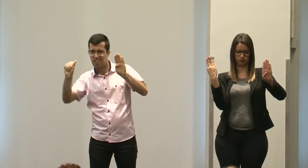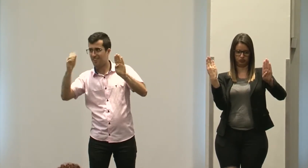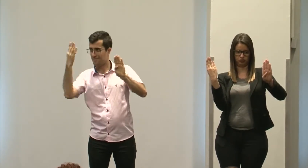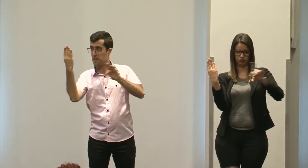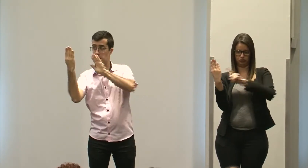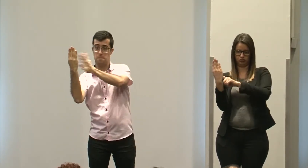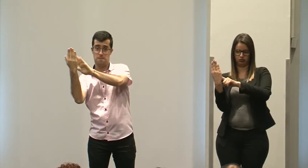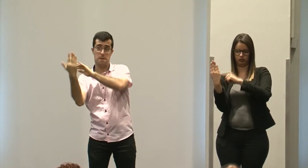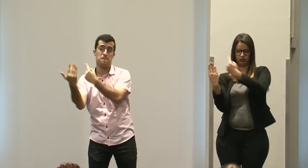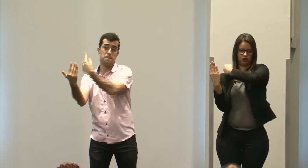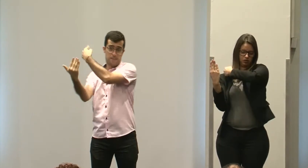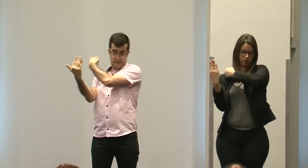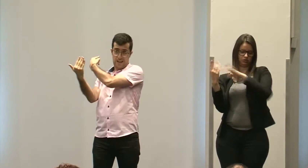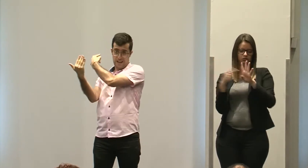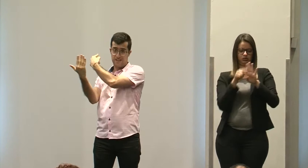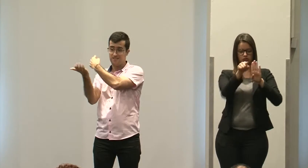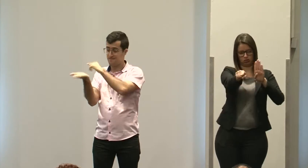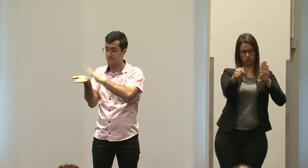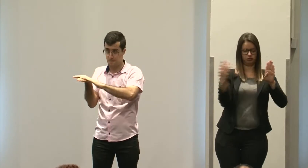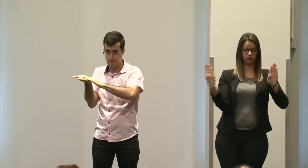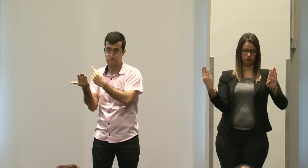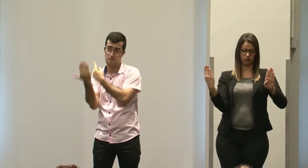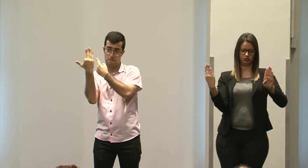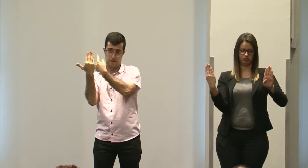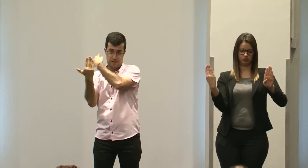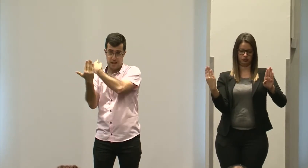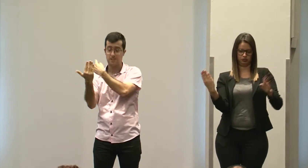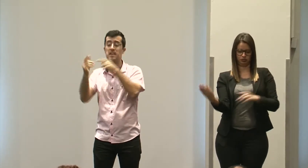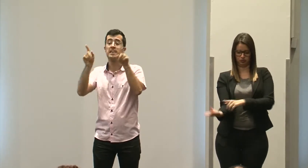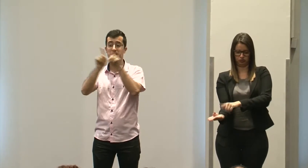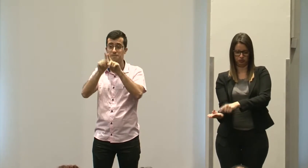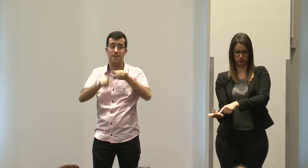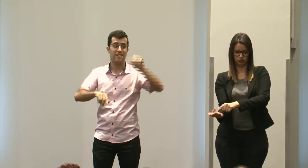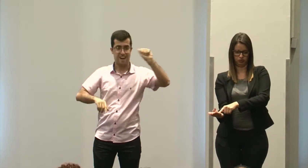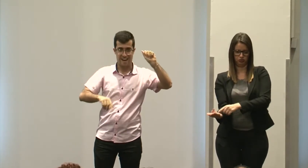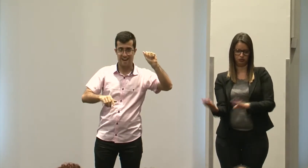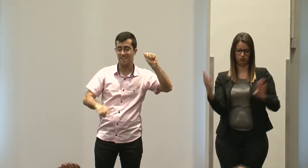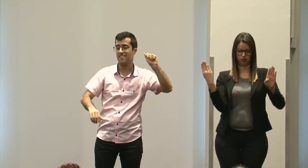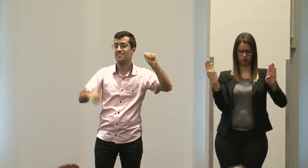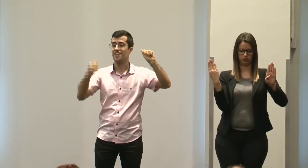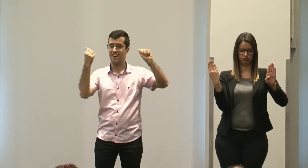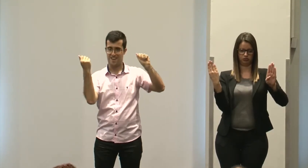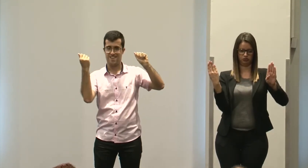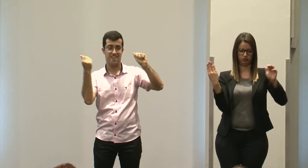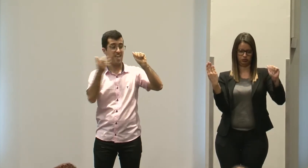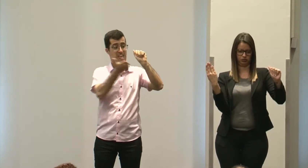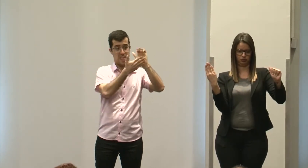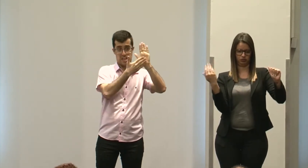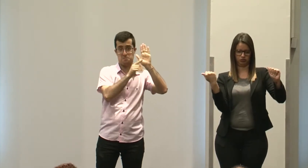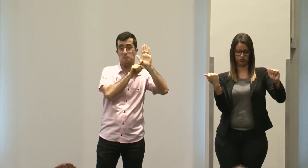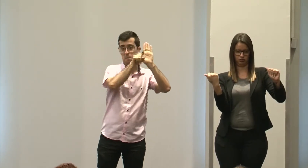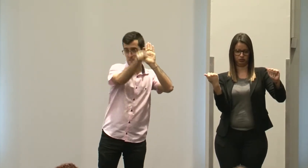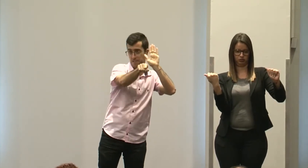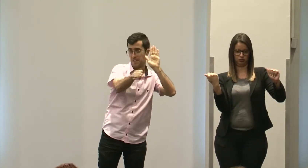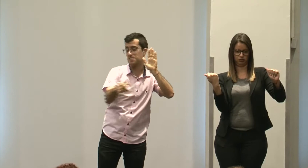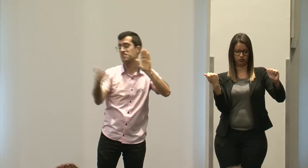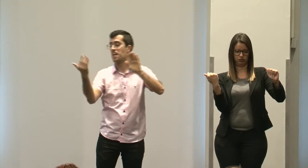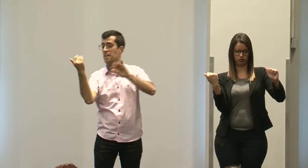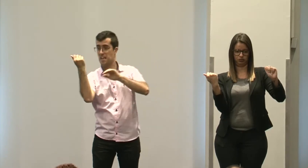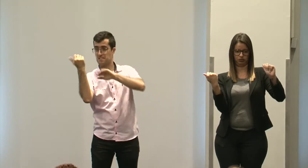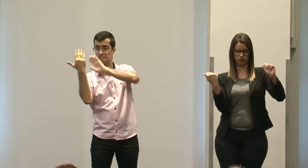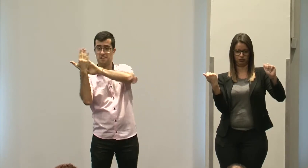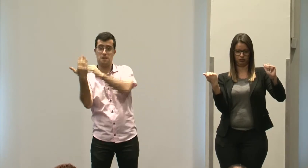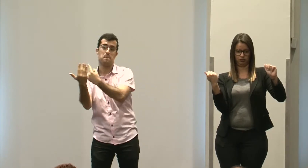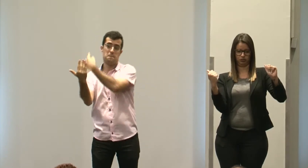para frente. E no sinal datilológico de bar, a sinalização ocorre com a palma da mão para